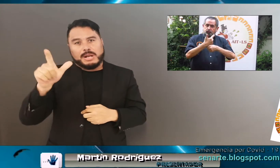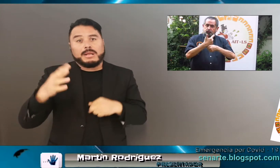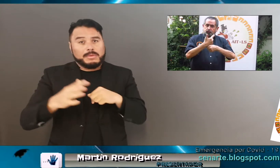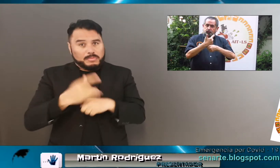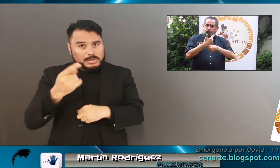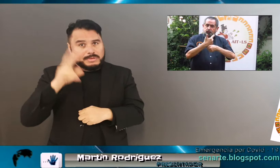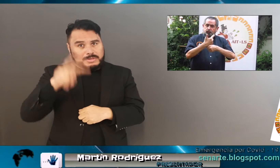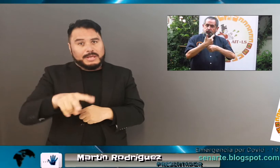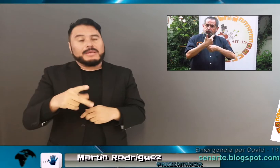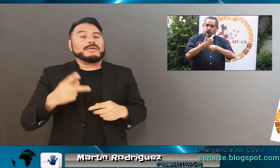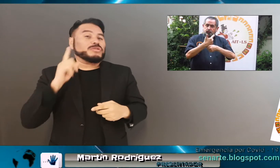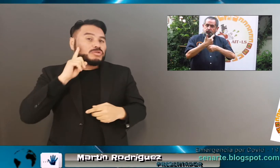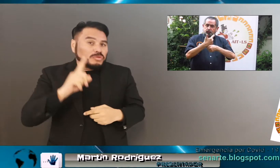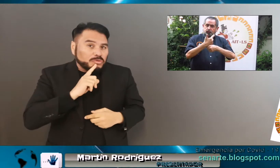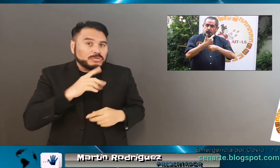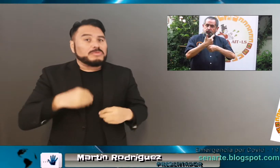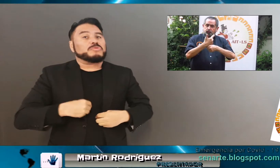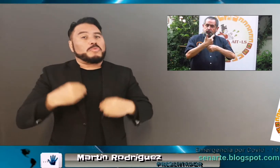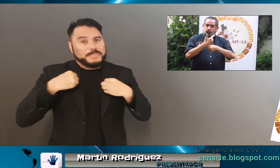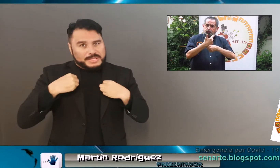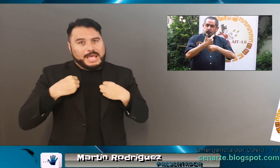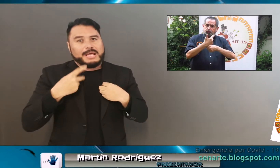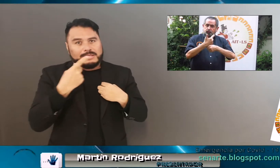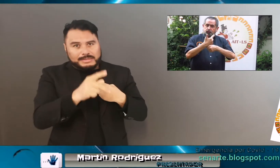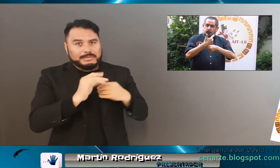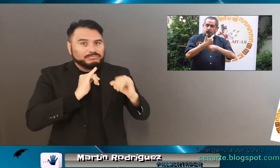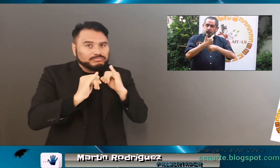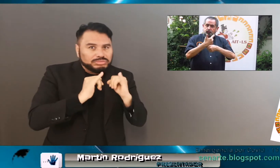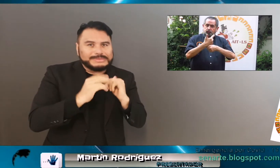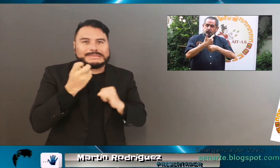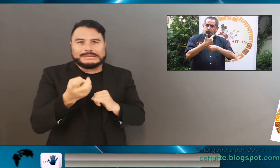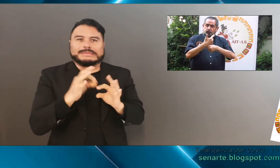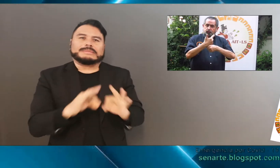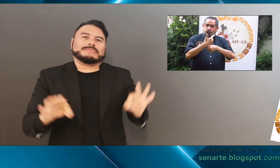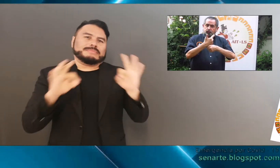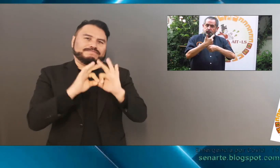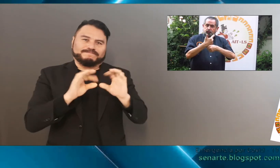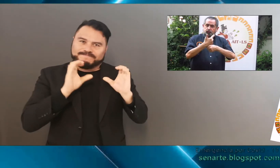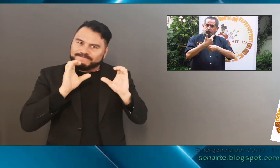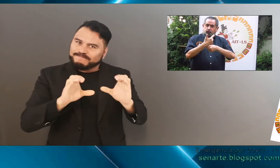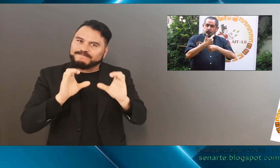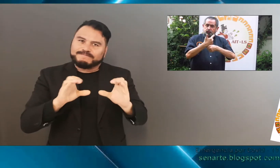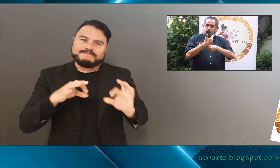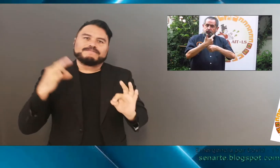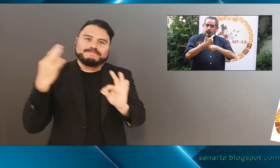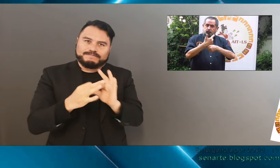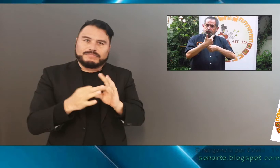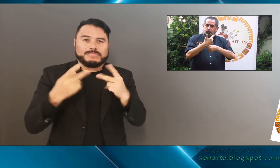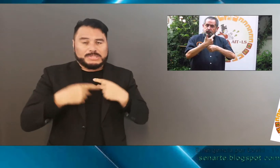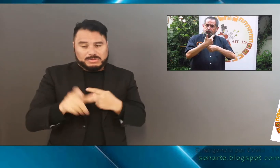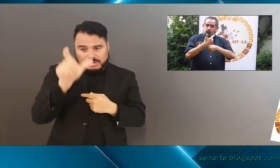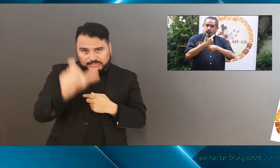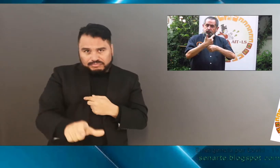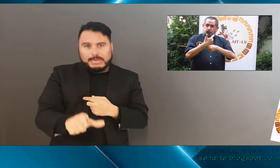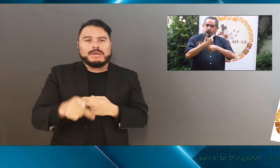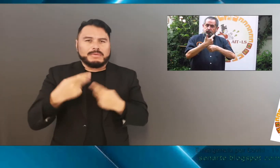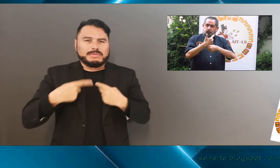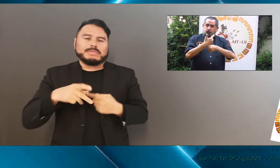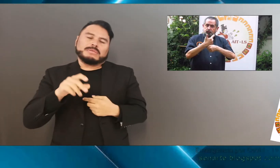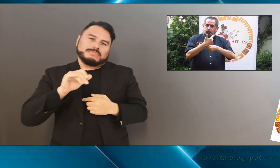profesionales, ya que estamos hablando del cuidado de la salud de una persona sorda. Por lo tanto, se requiere que sean personas que